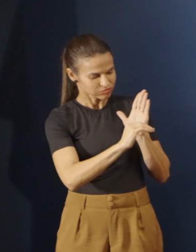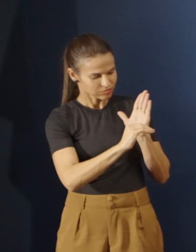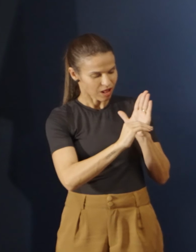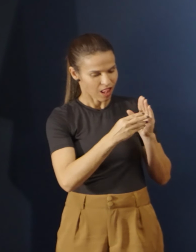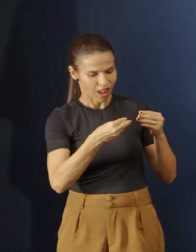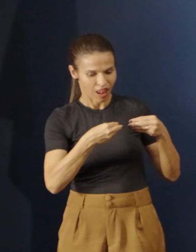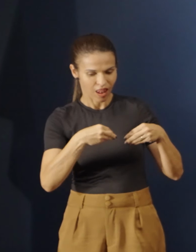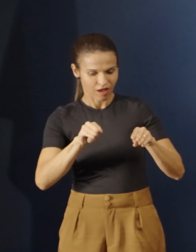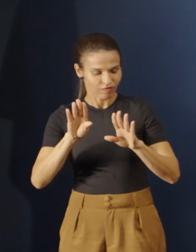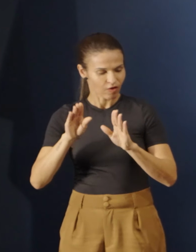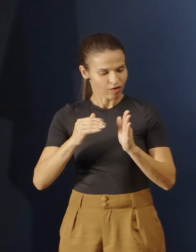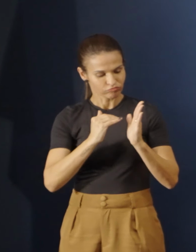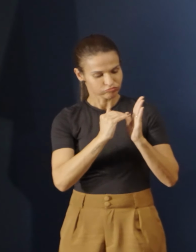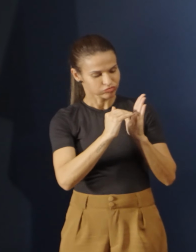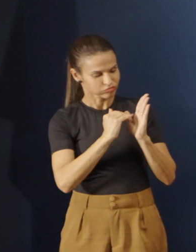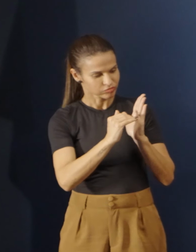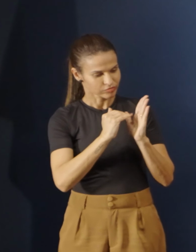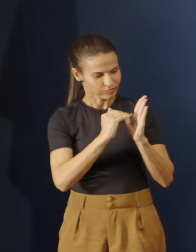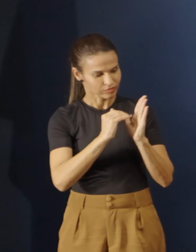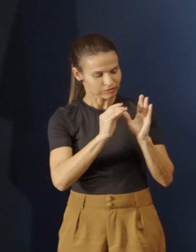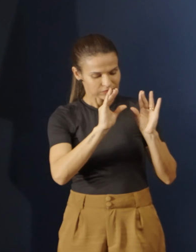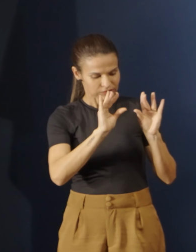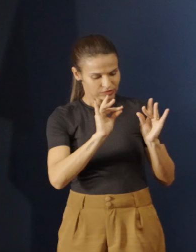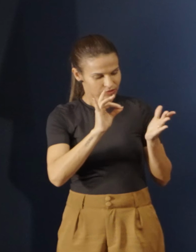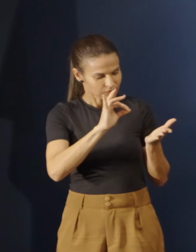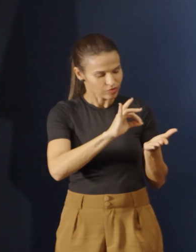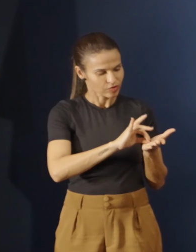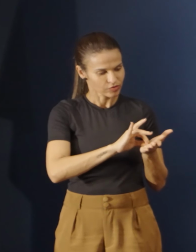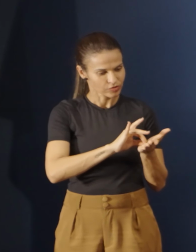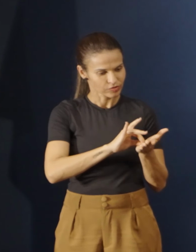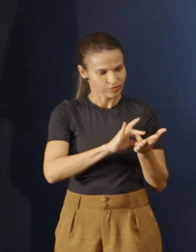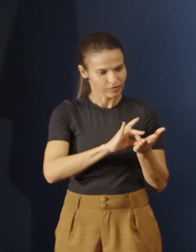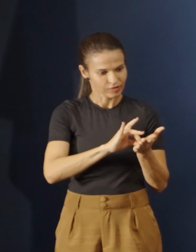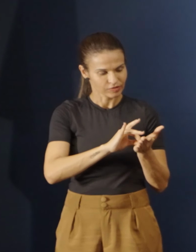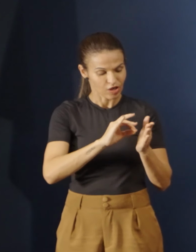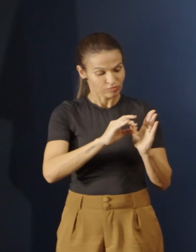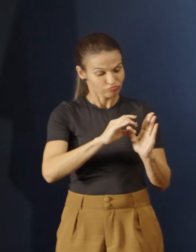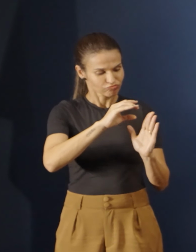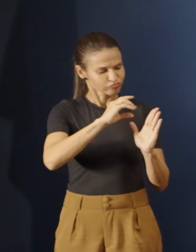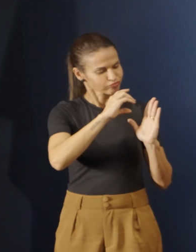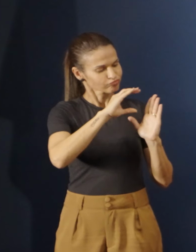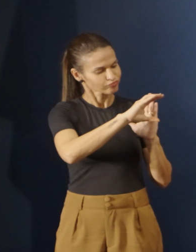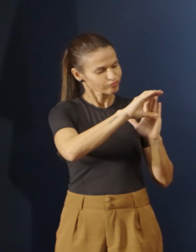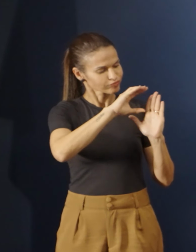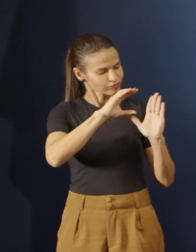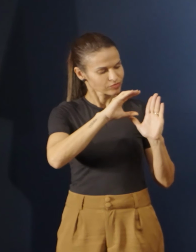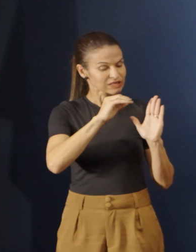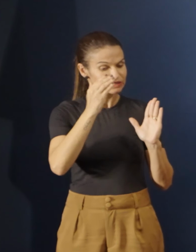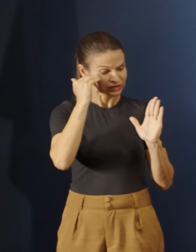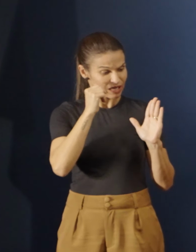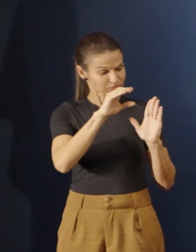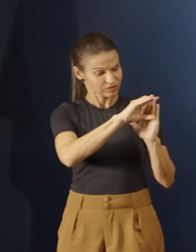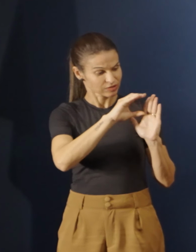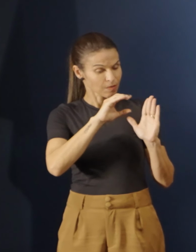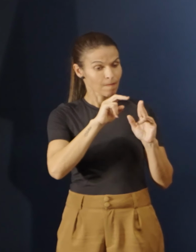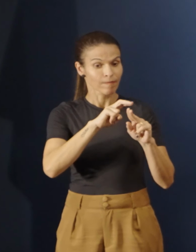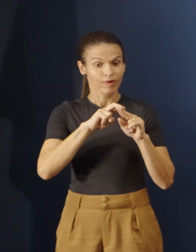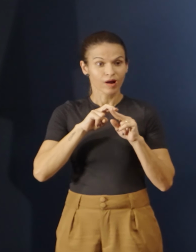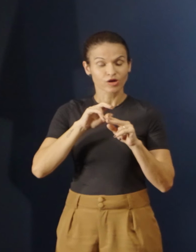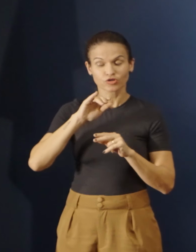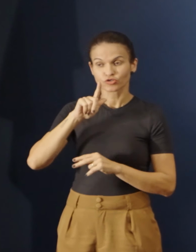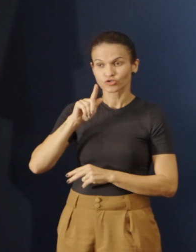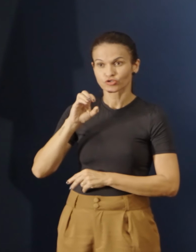levou a parte de baixo do soneto manuscrito original do Jorge Lima e deixou a parte de cima. A gente sabe desse soneto porque o Jorge Lima tinha